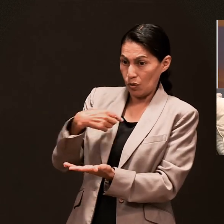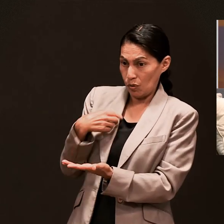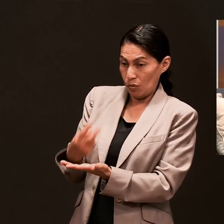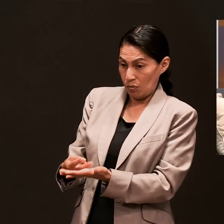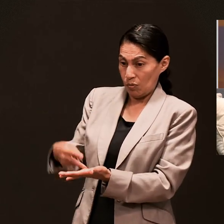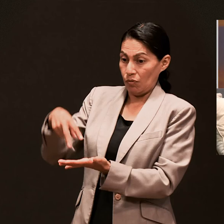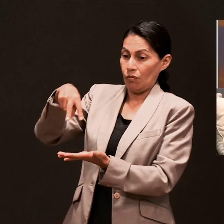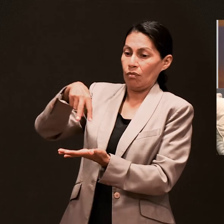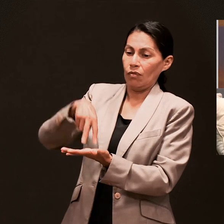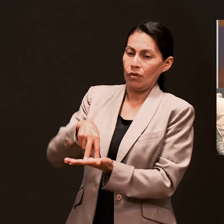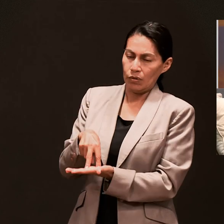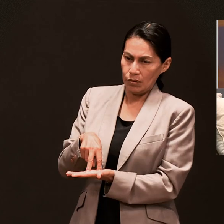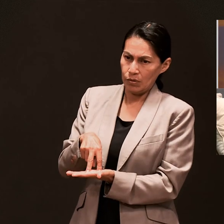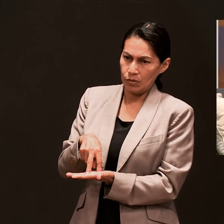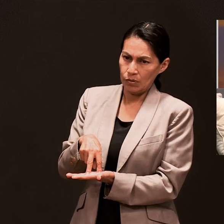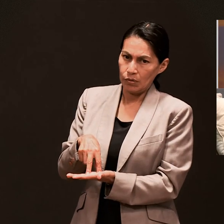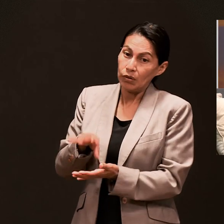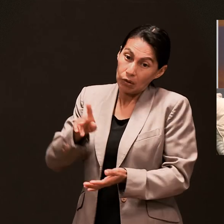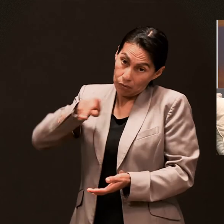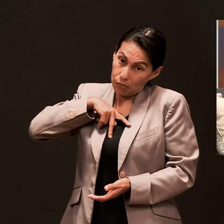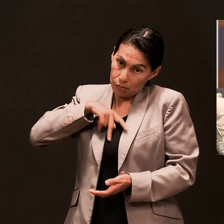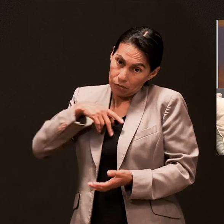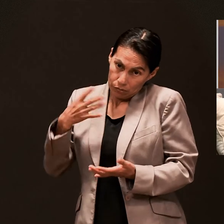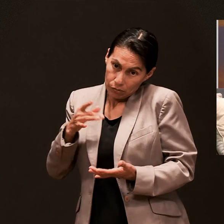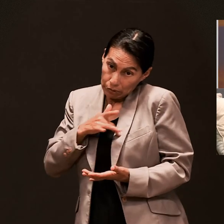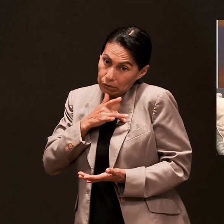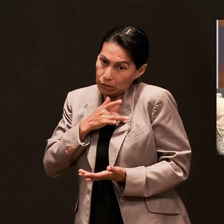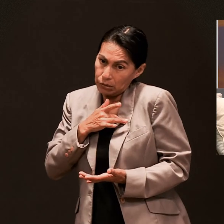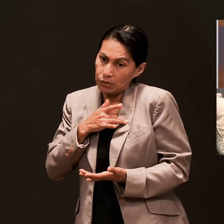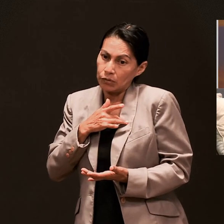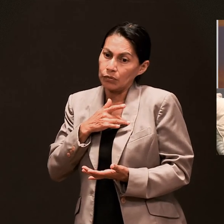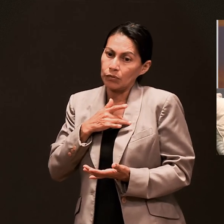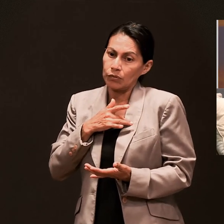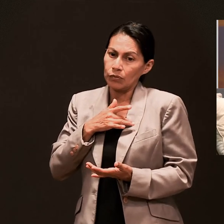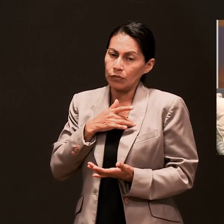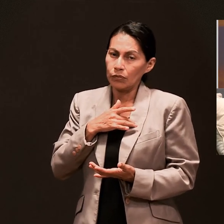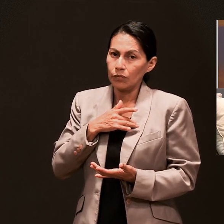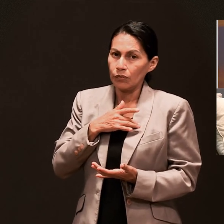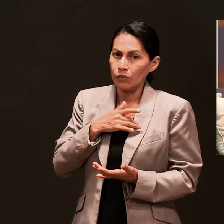nos Bueno al menos eso me pasa a mí verdad yo este